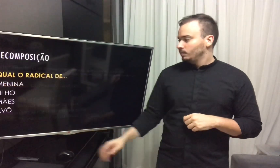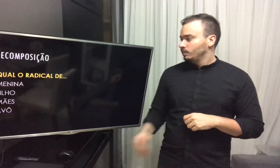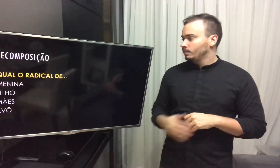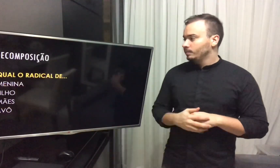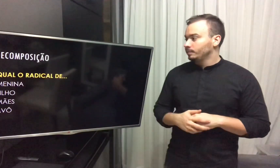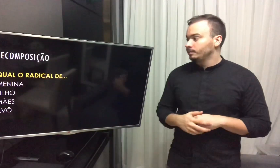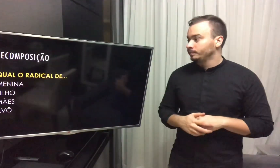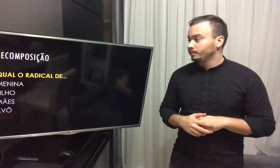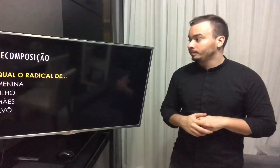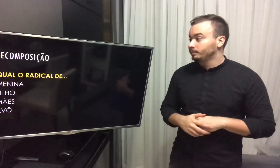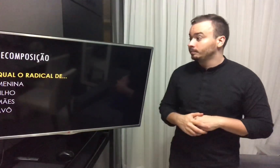aparecer.